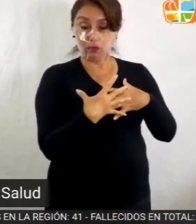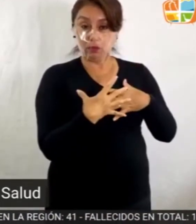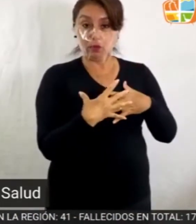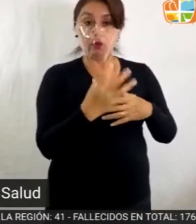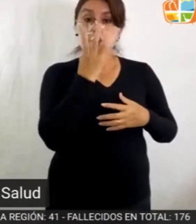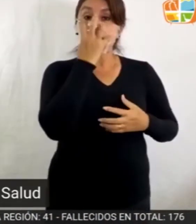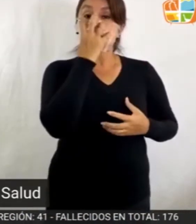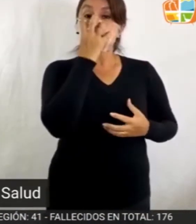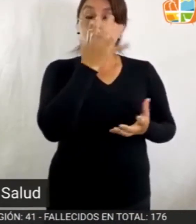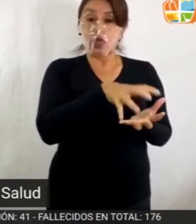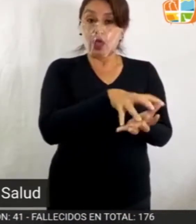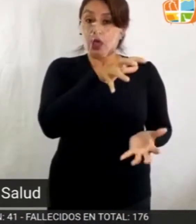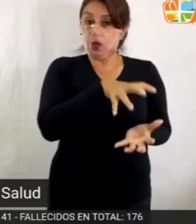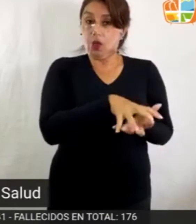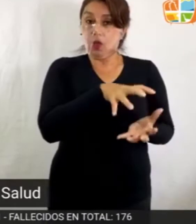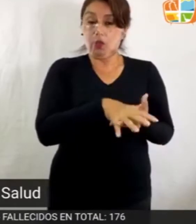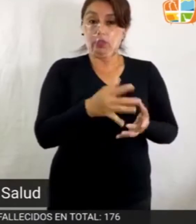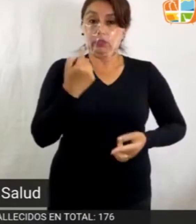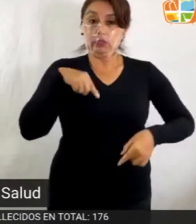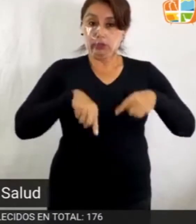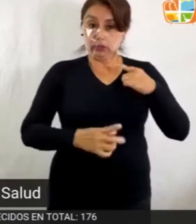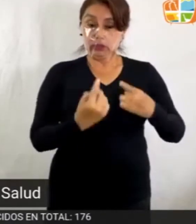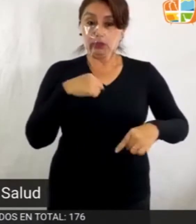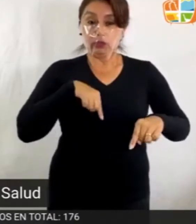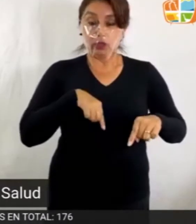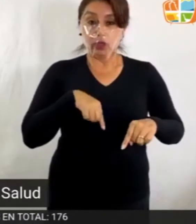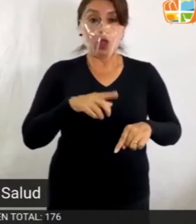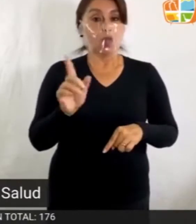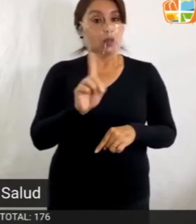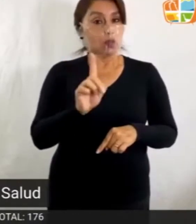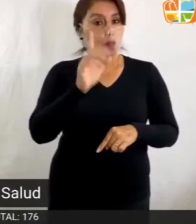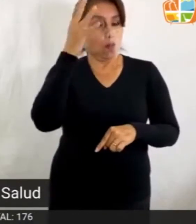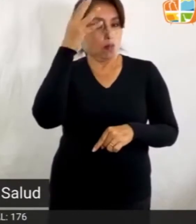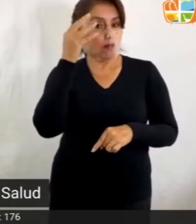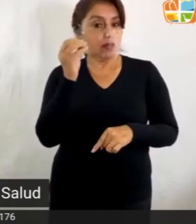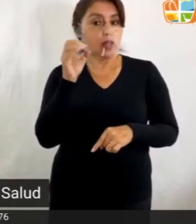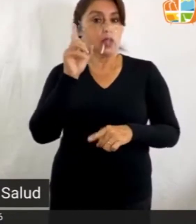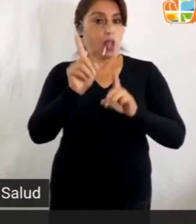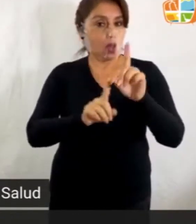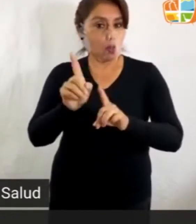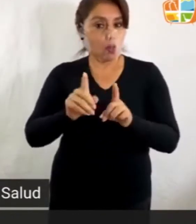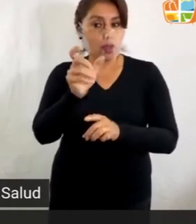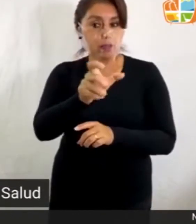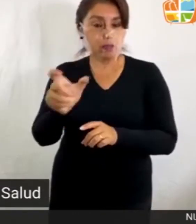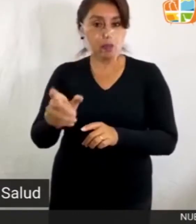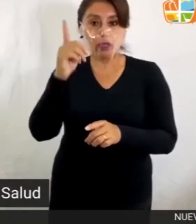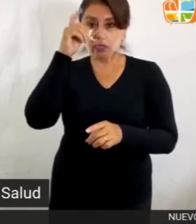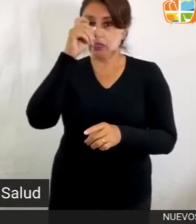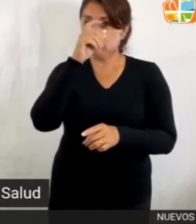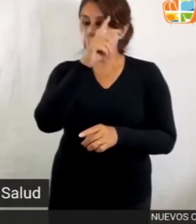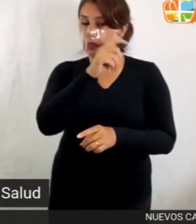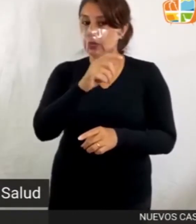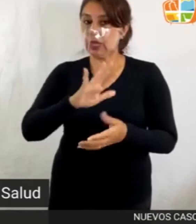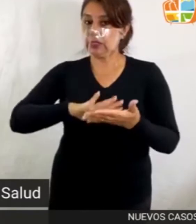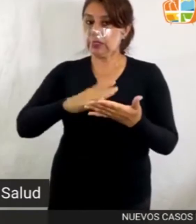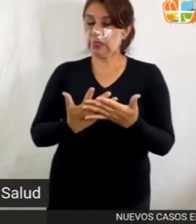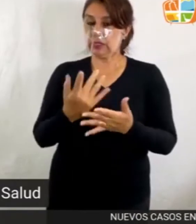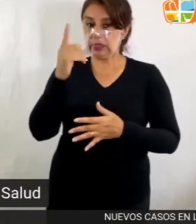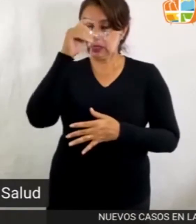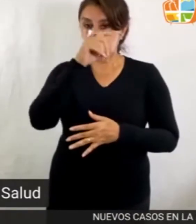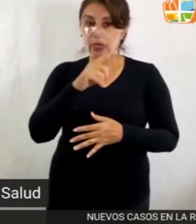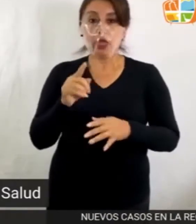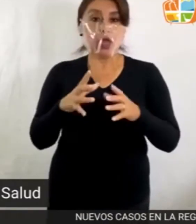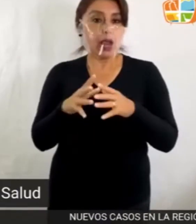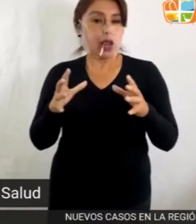en ventilación mecánica. No nos podemos olvidar que todavía hay pacientes que tenemos en estado complejo de salud. En